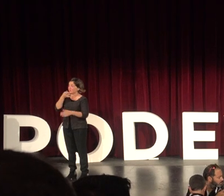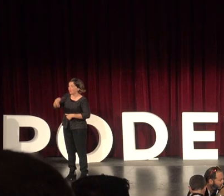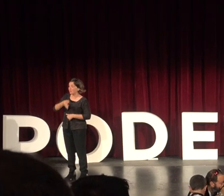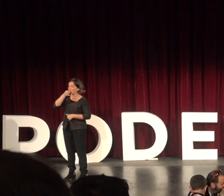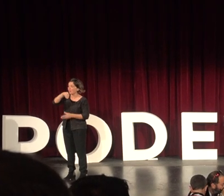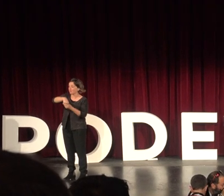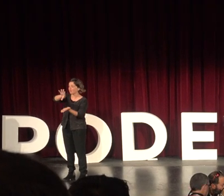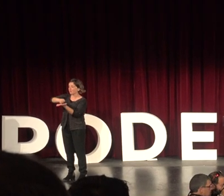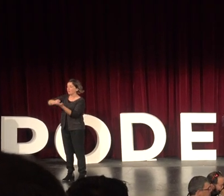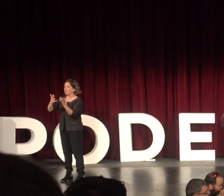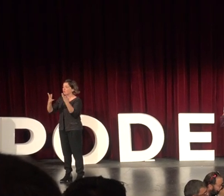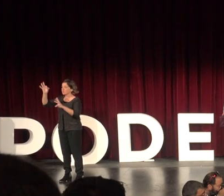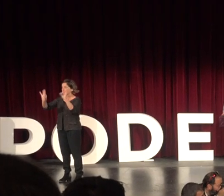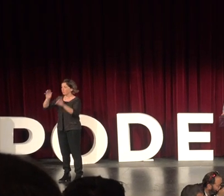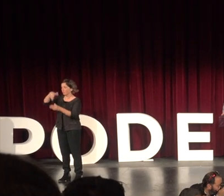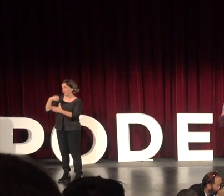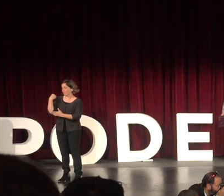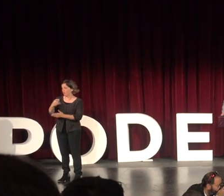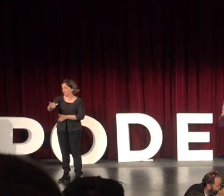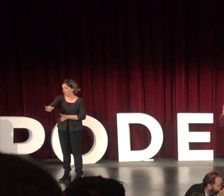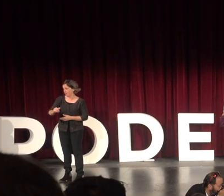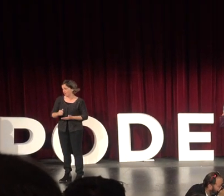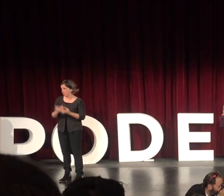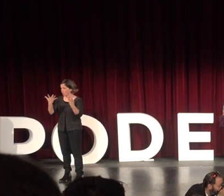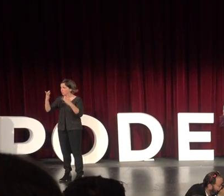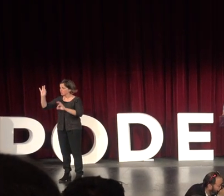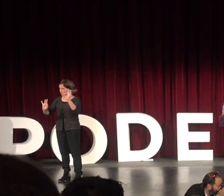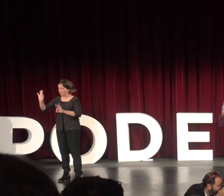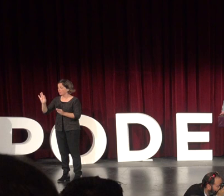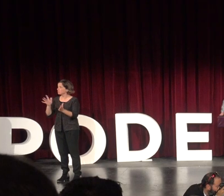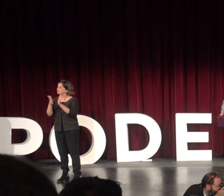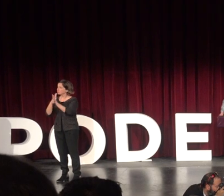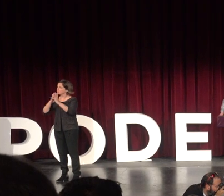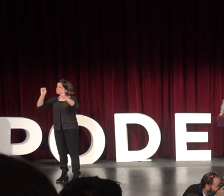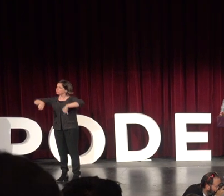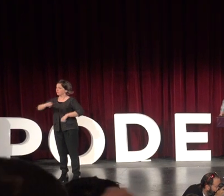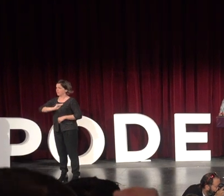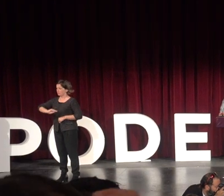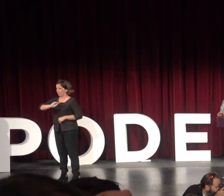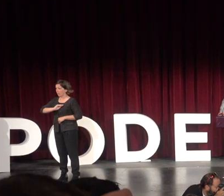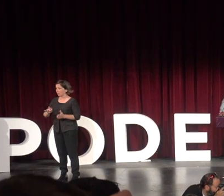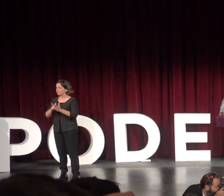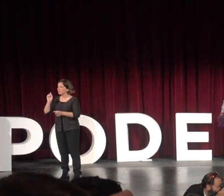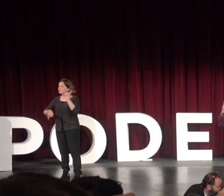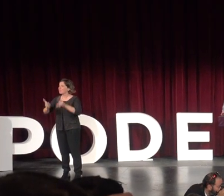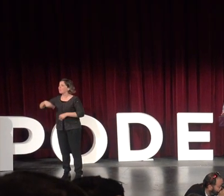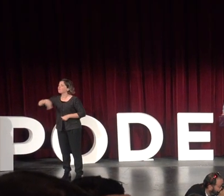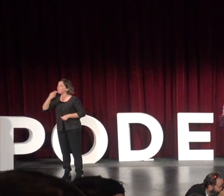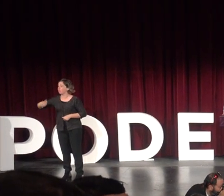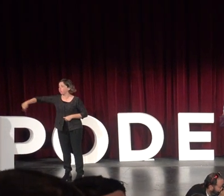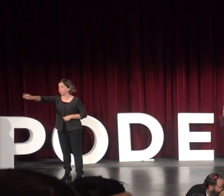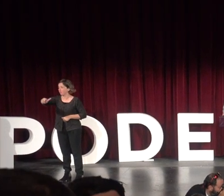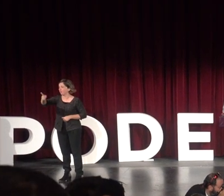han contado con más de un 80% de apoyo, es decir, un consenso amplio. Es el mandato de todos